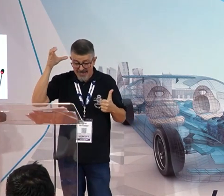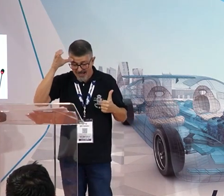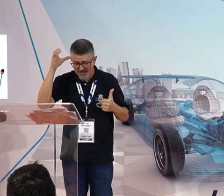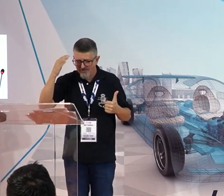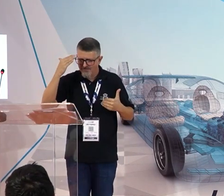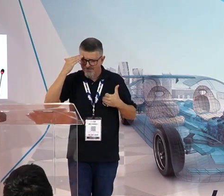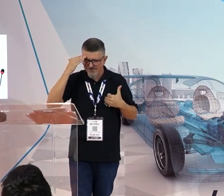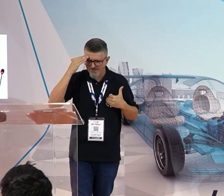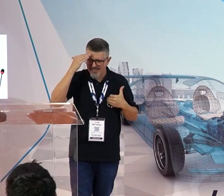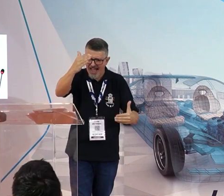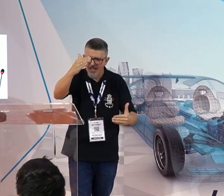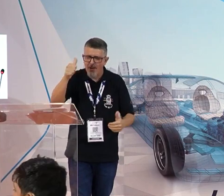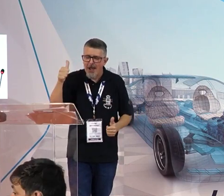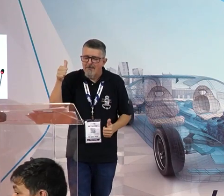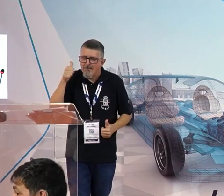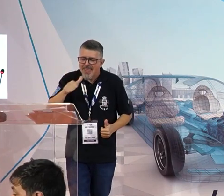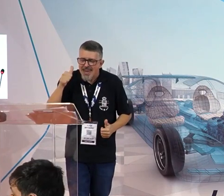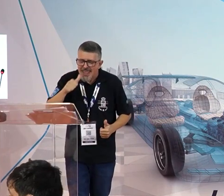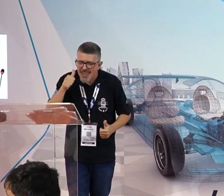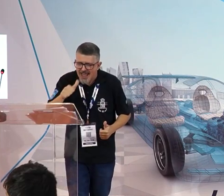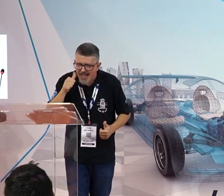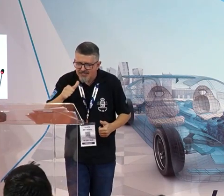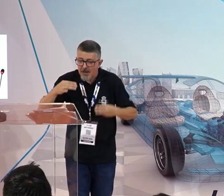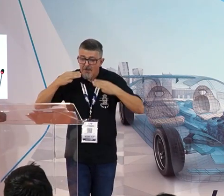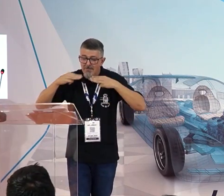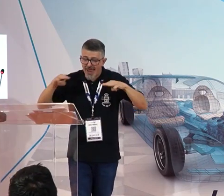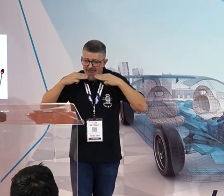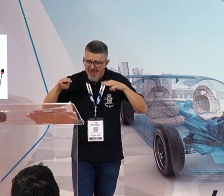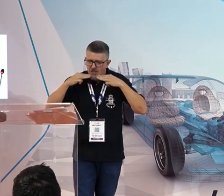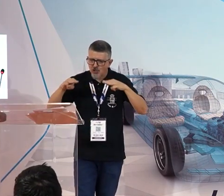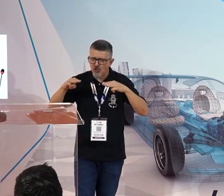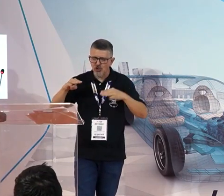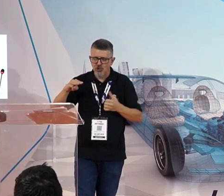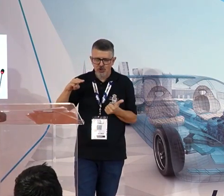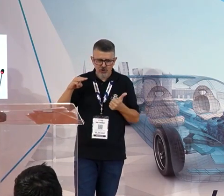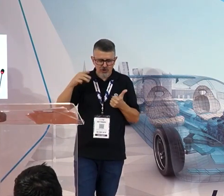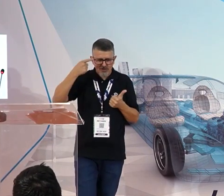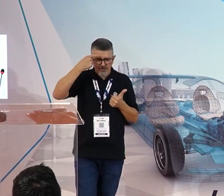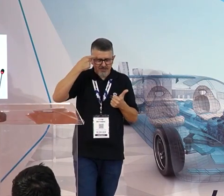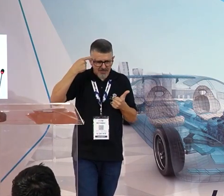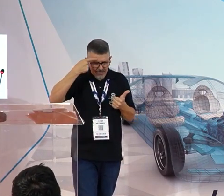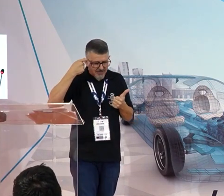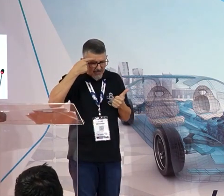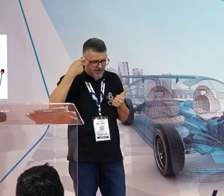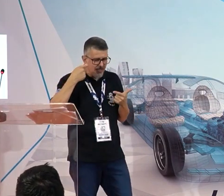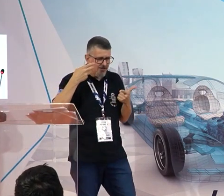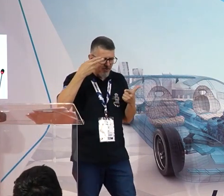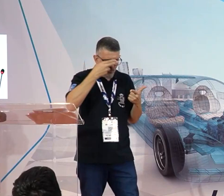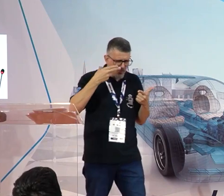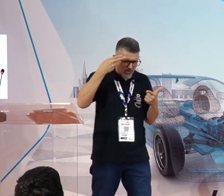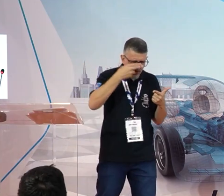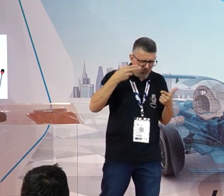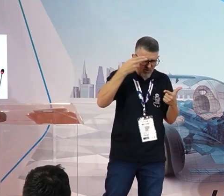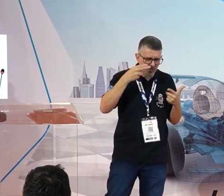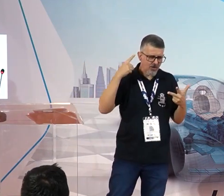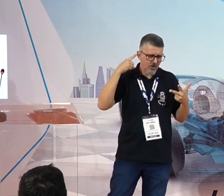Camila muito as meninas do marketing eu vou lembrar o nome delas